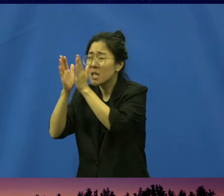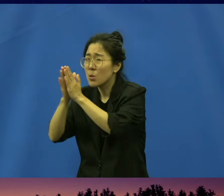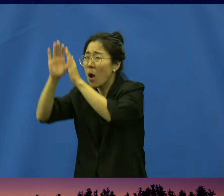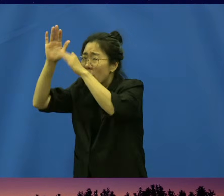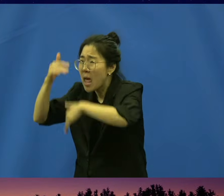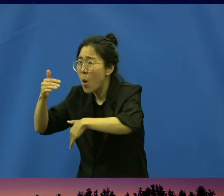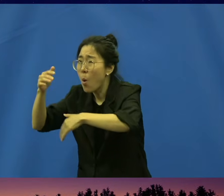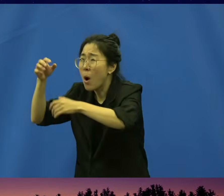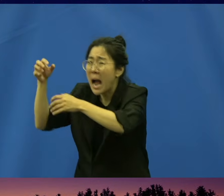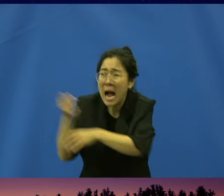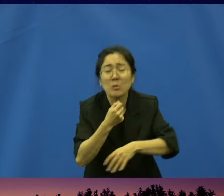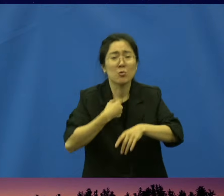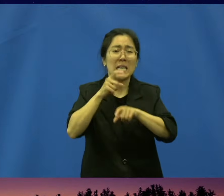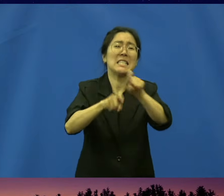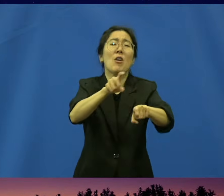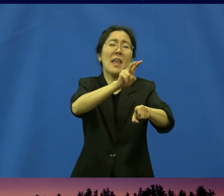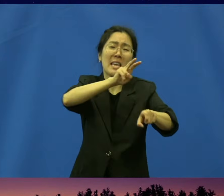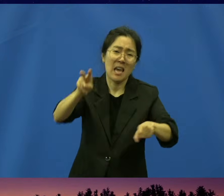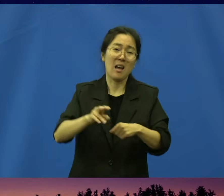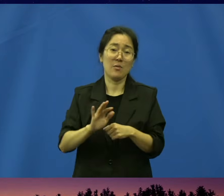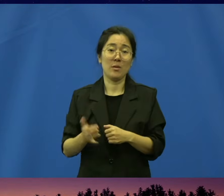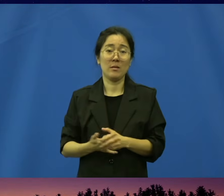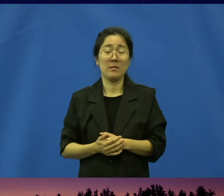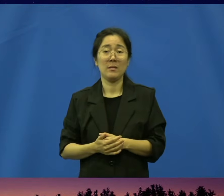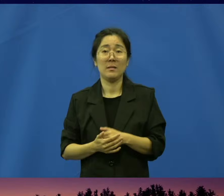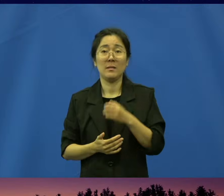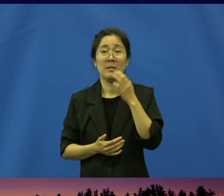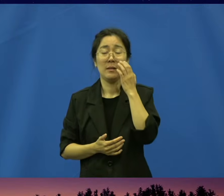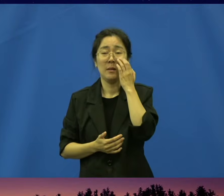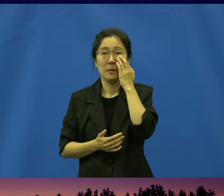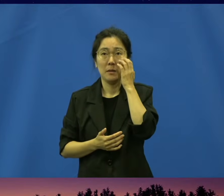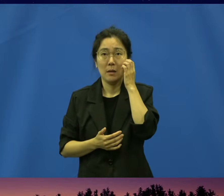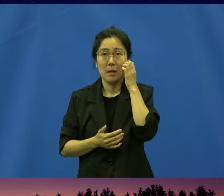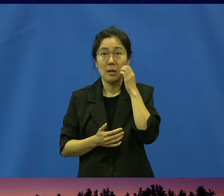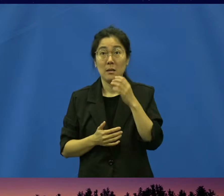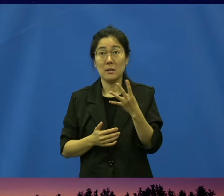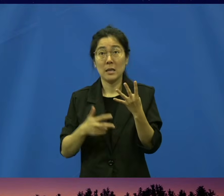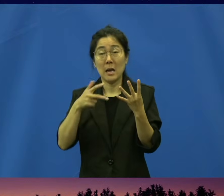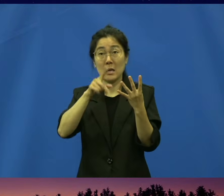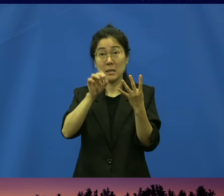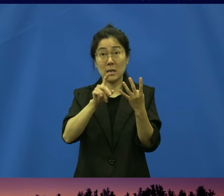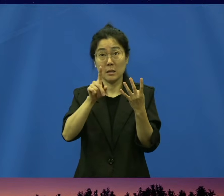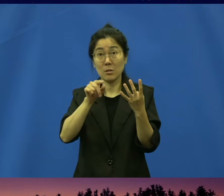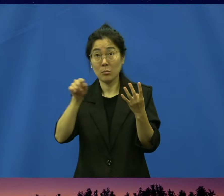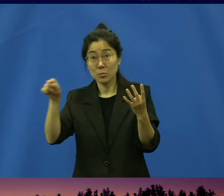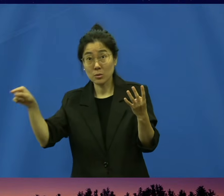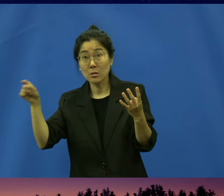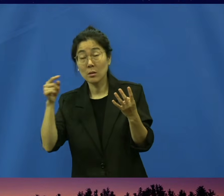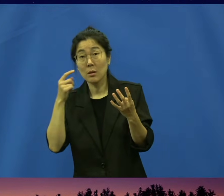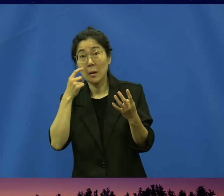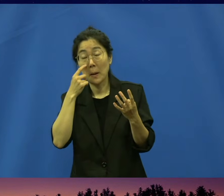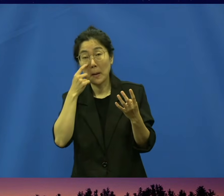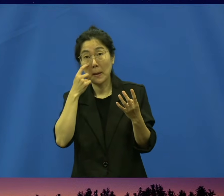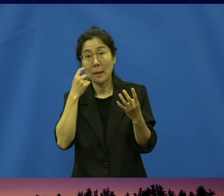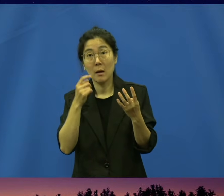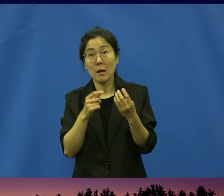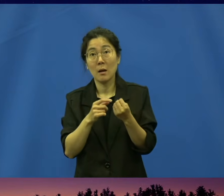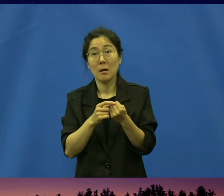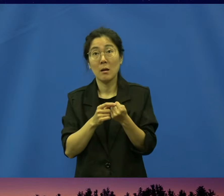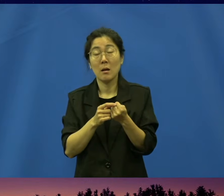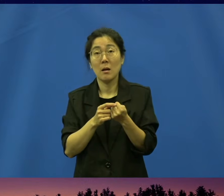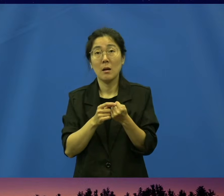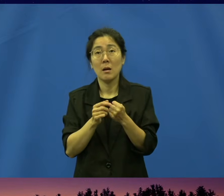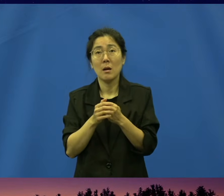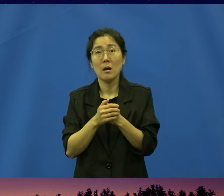성도들이 실천할 사항들을 적고 있는데, 4장 1절부터 성도들이 실천해야 할 사항 4장 1절부터 시작되는